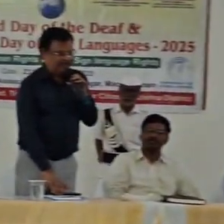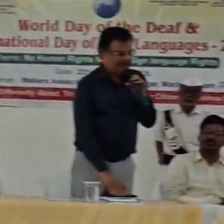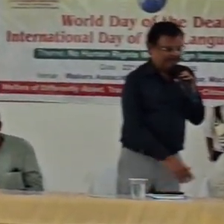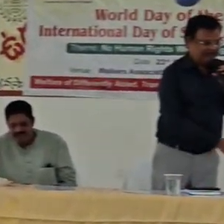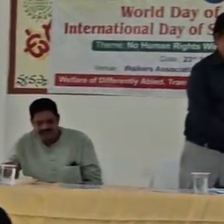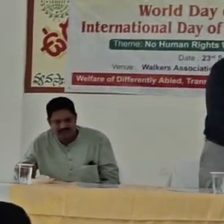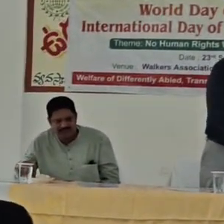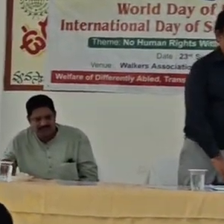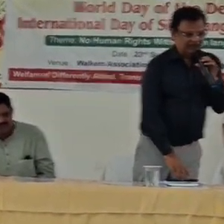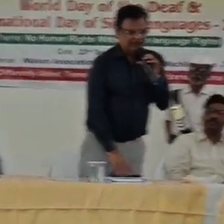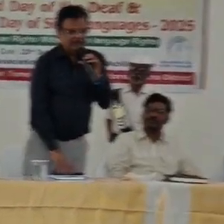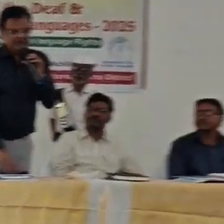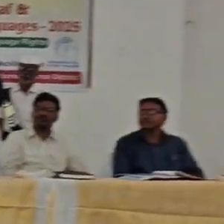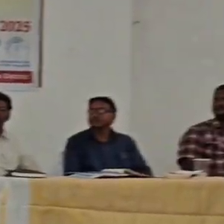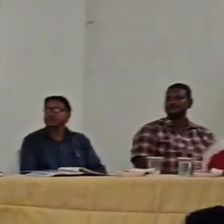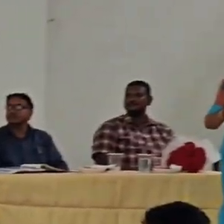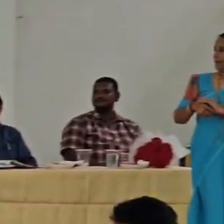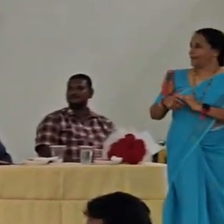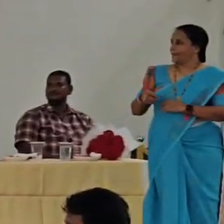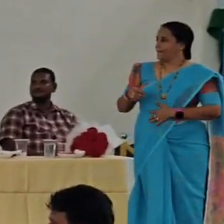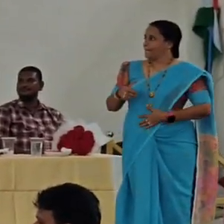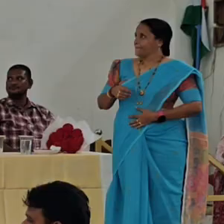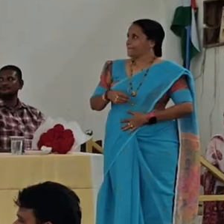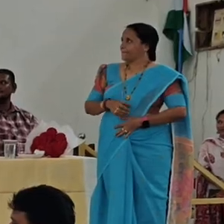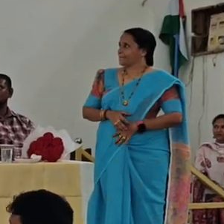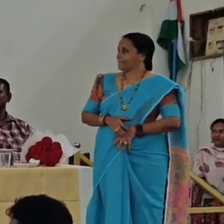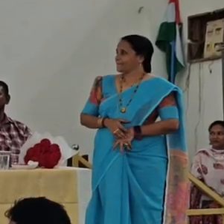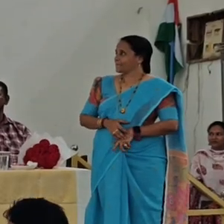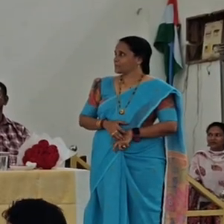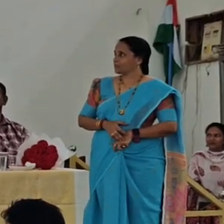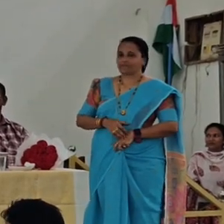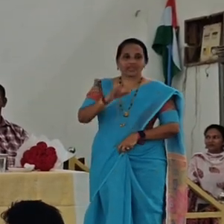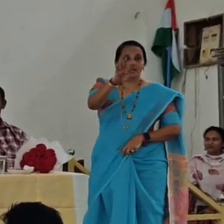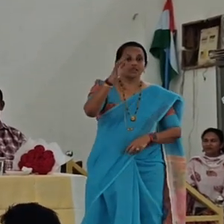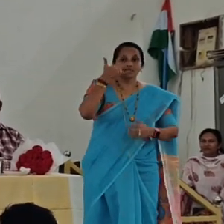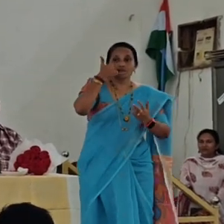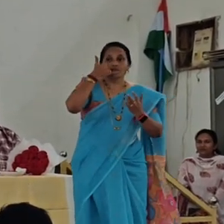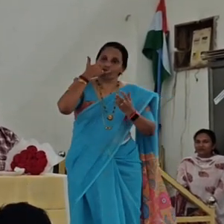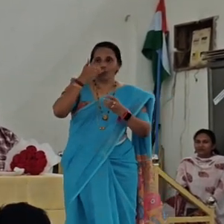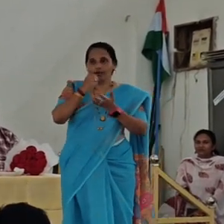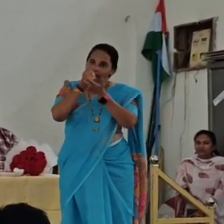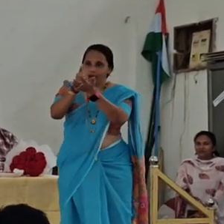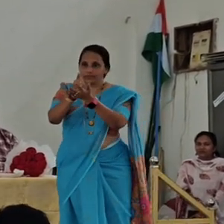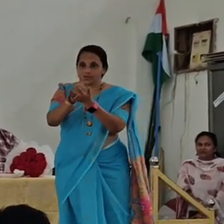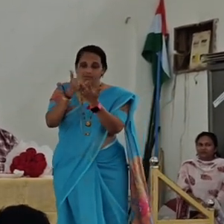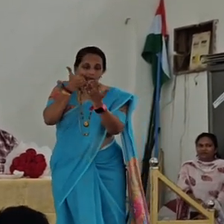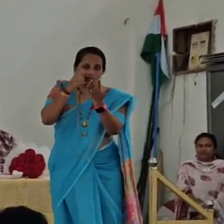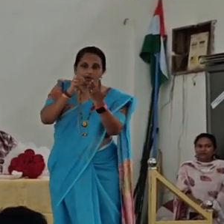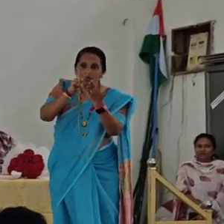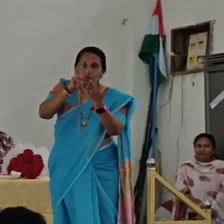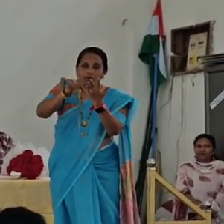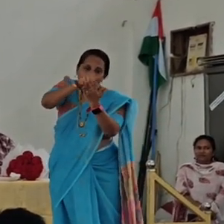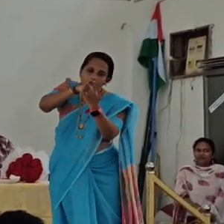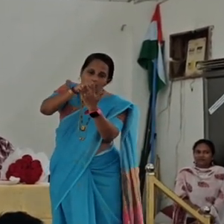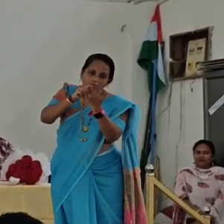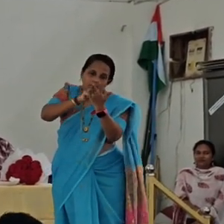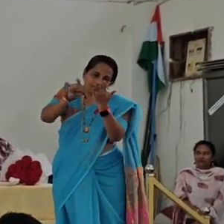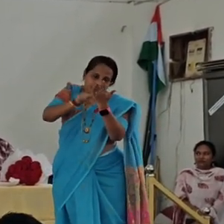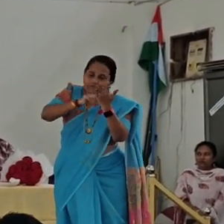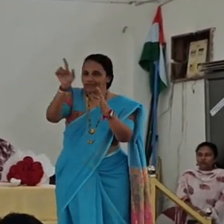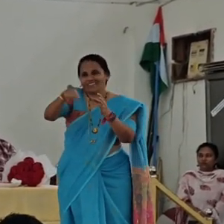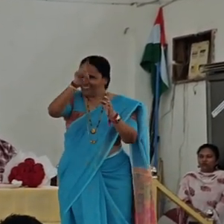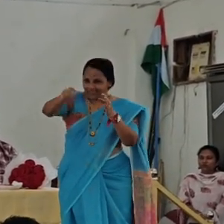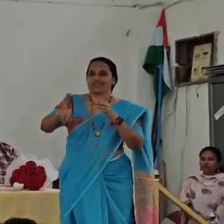ఎందుకంటే నాకు చెప్పారు మీకు ఇది ఒక అడిక్ట్ కాకూడదు ఫోన్ అని, కానీ దాన్ని ఉపయోగించుకుంటే